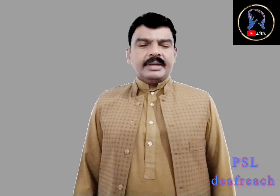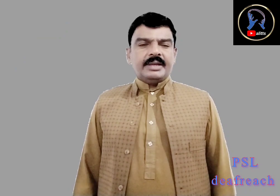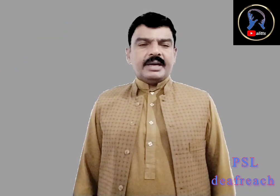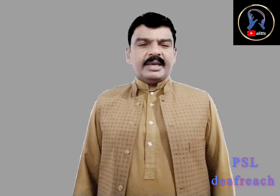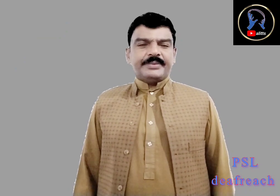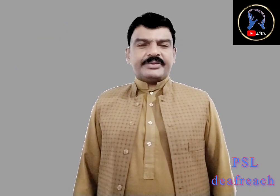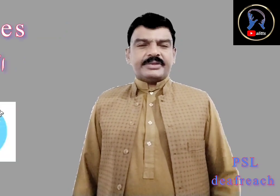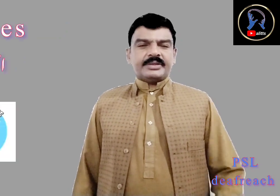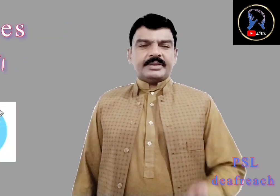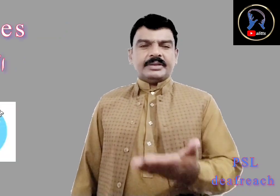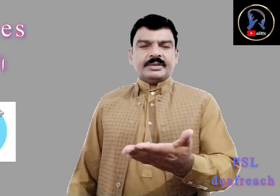टाइप्स